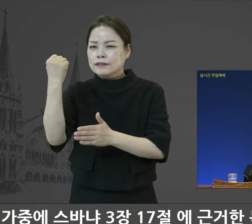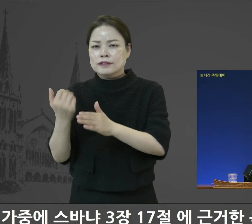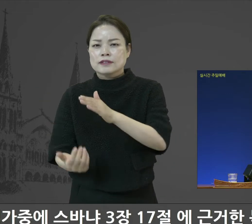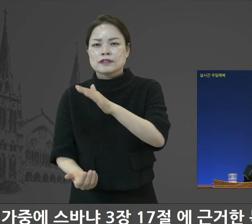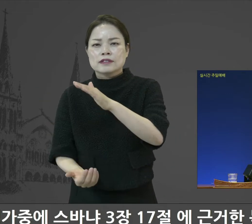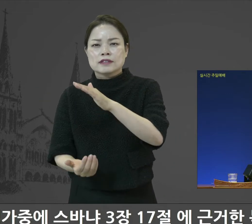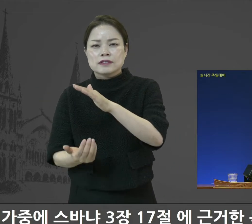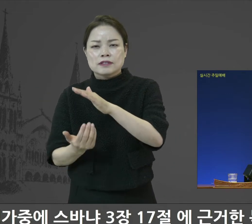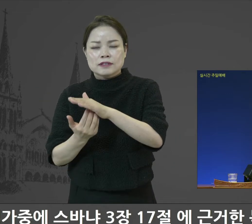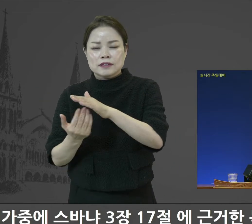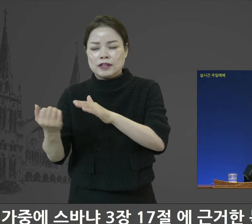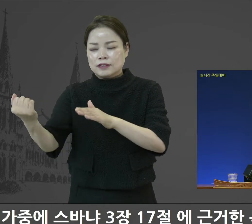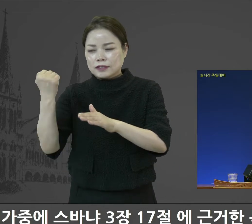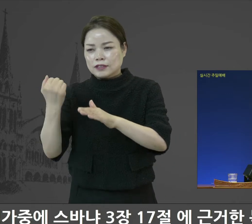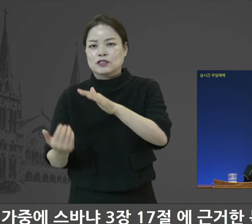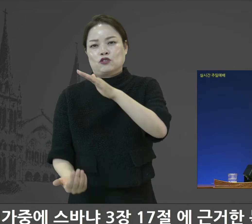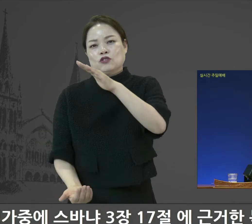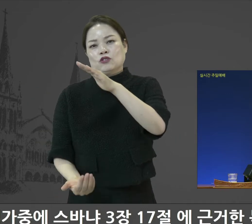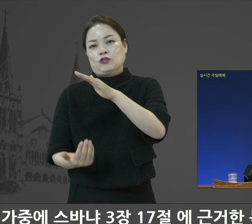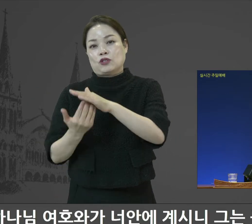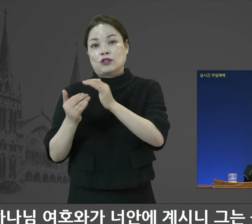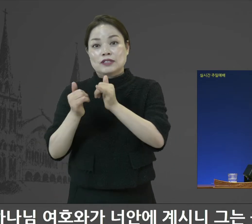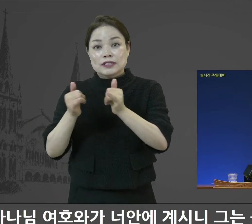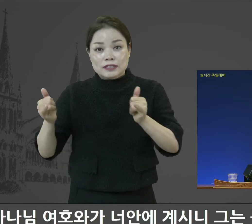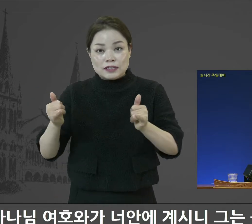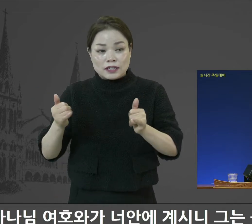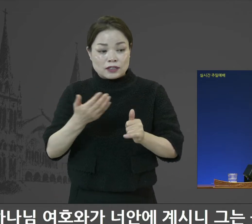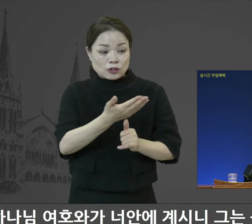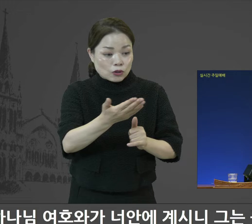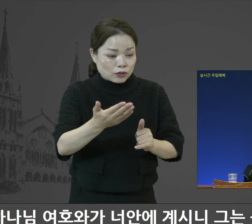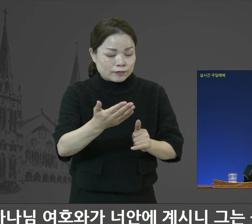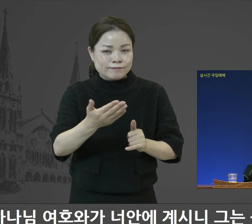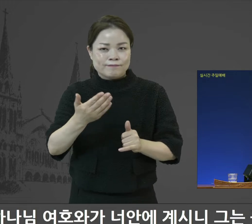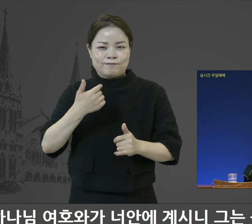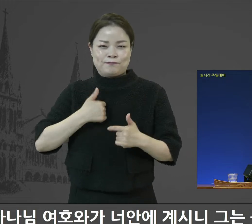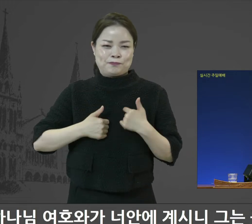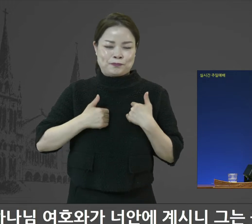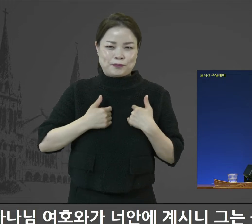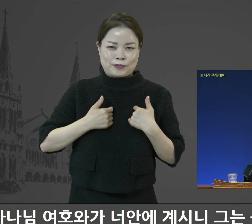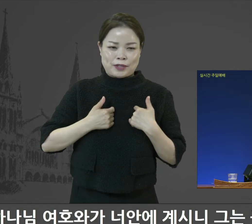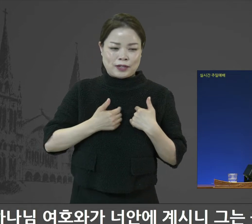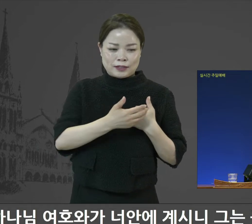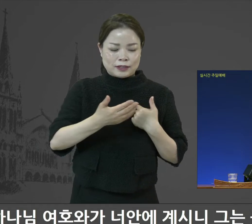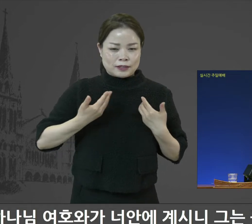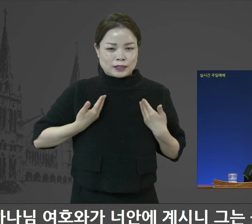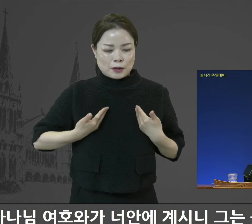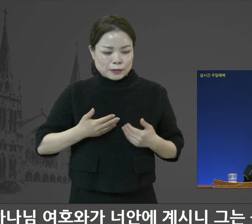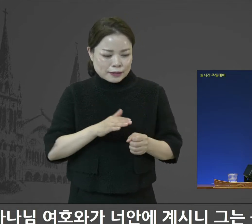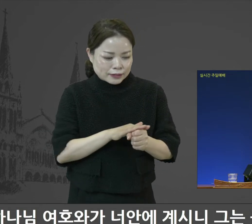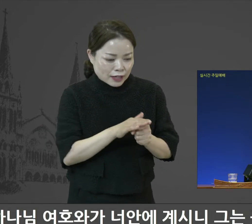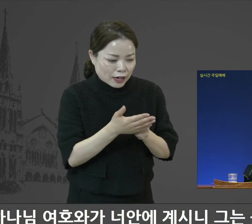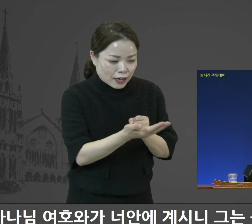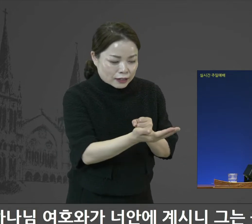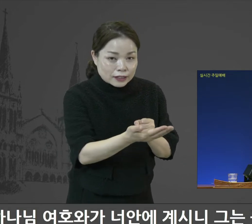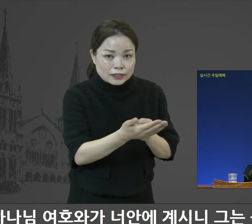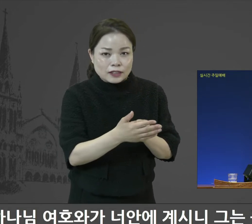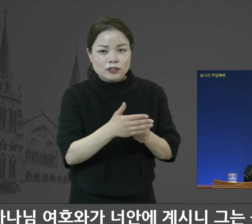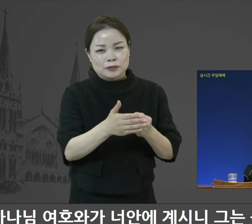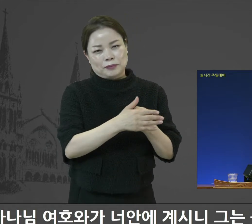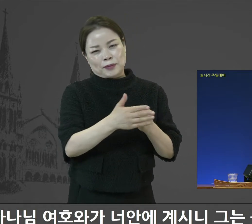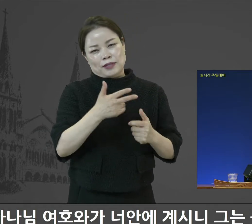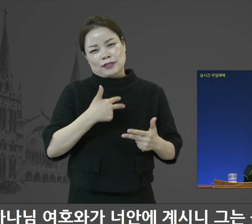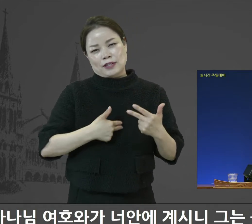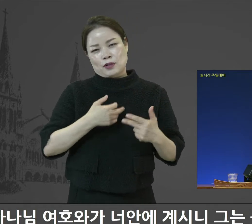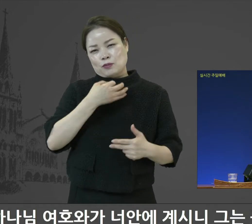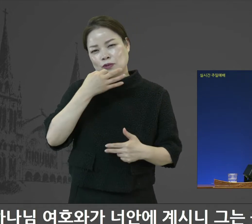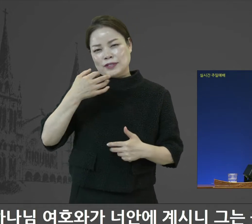전능자시라, 전능자시라. 그가 너로 말미암아 기쁨을 이기지 못하시며 너를 잠잠히 사랑하사 너로 말미암아 즐거이